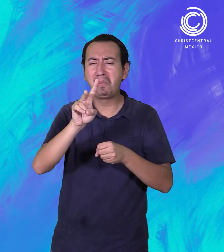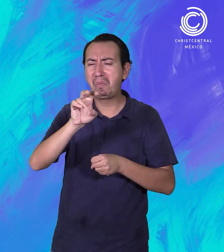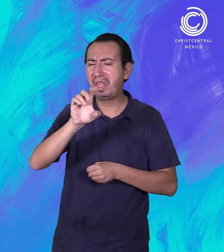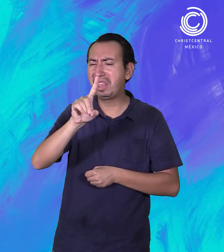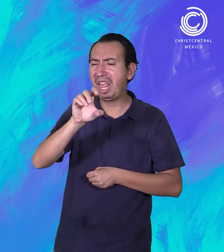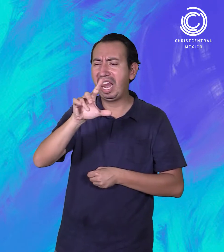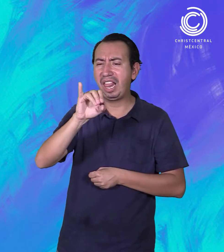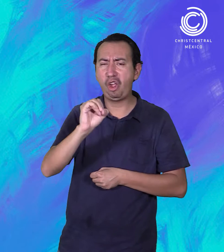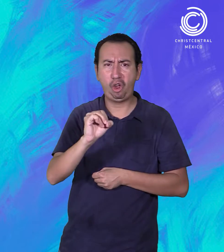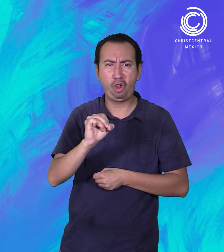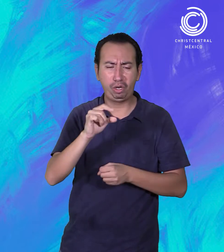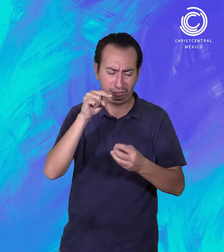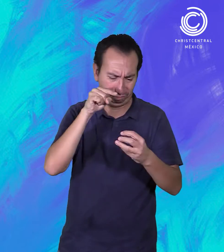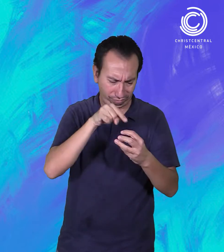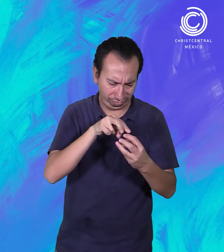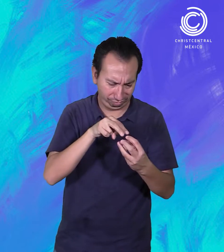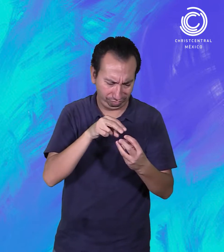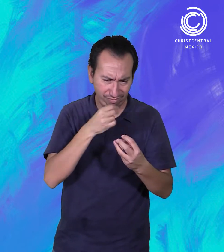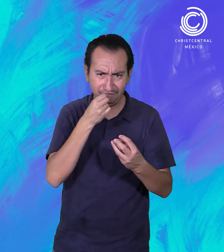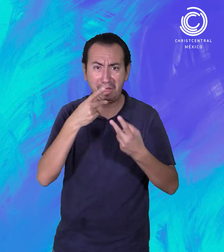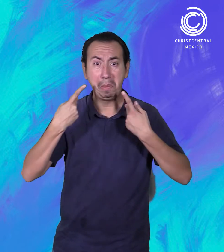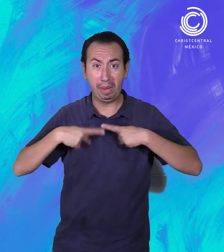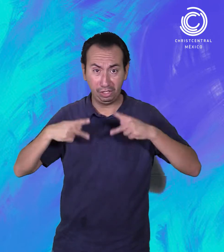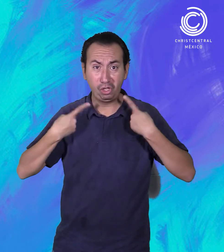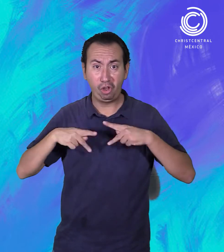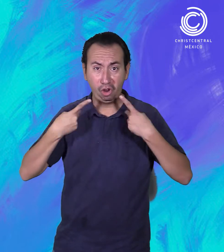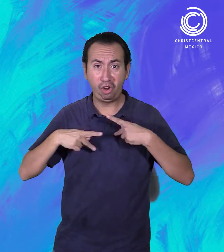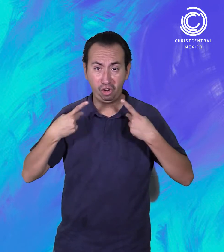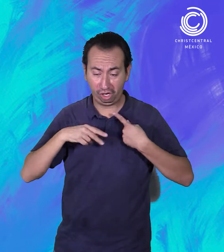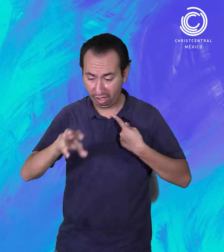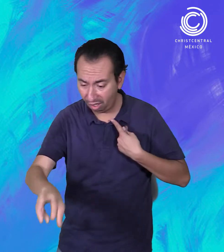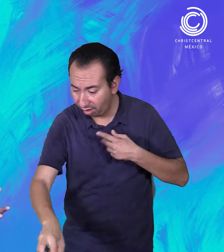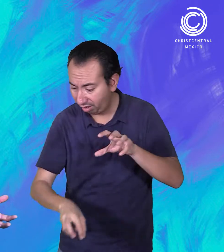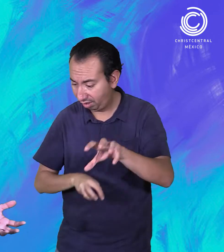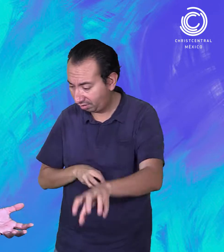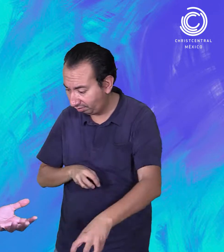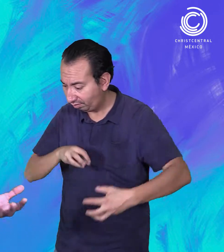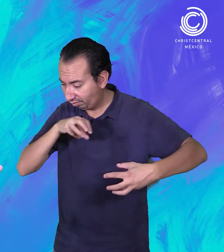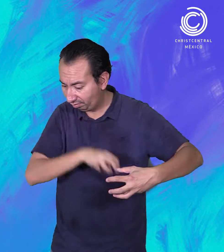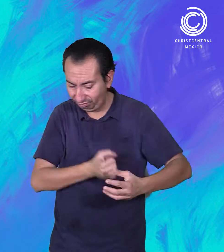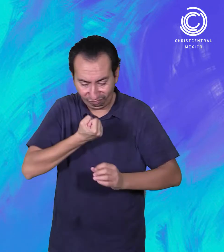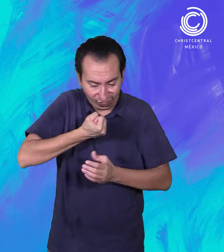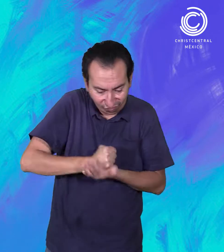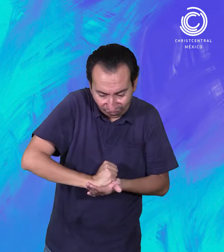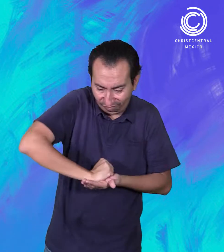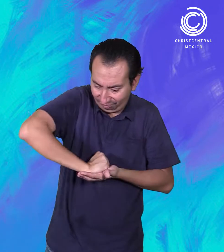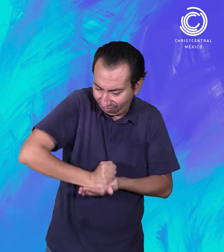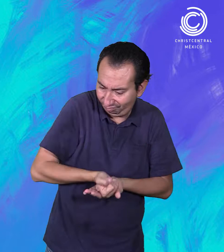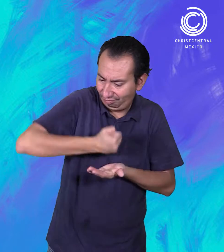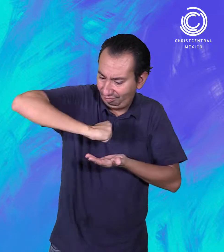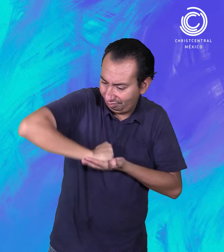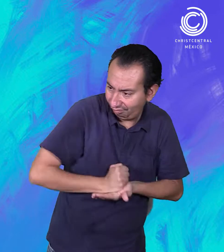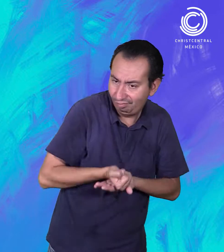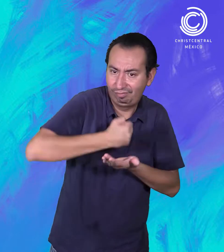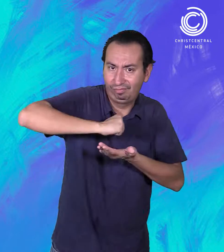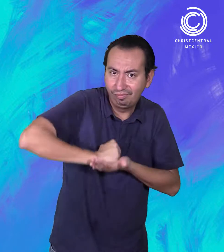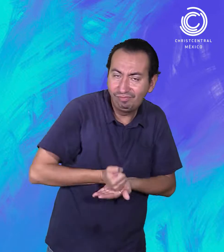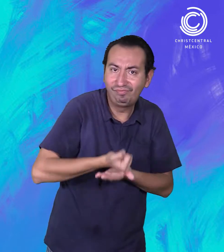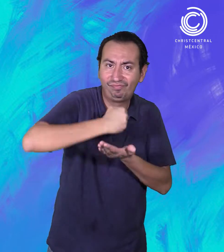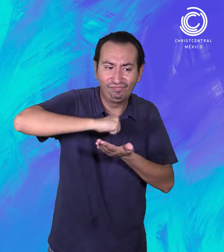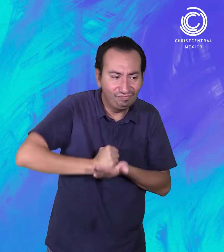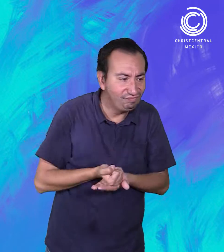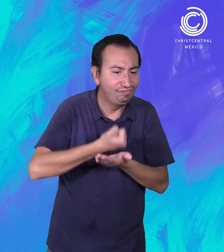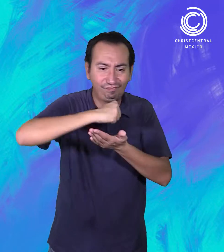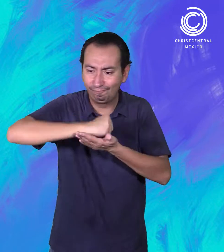bedelio. Y el pueblo se esparcía y lo recogía, y lo molían en molinos, o lo majaban